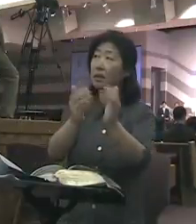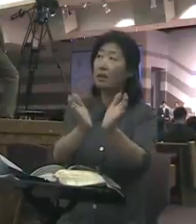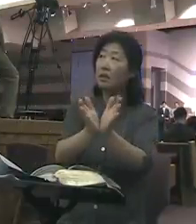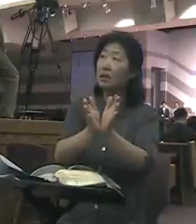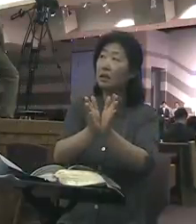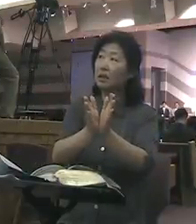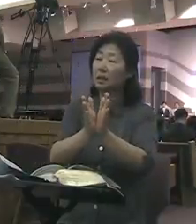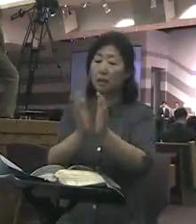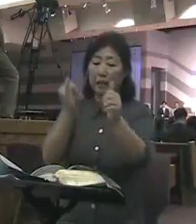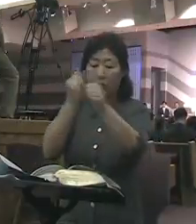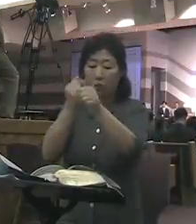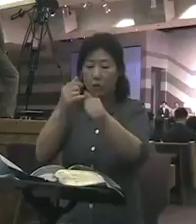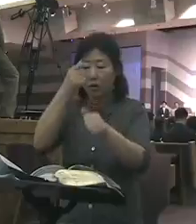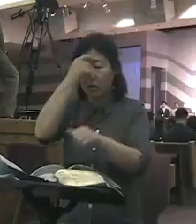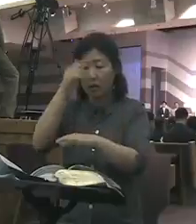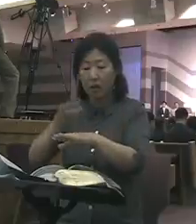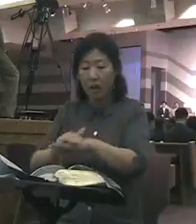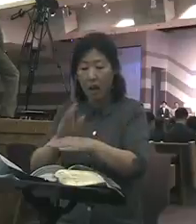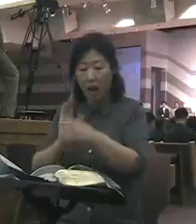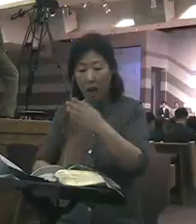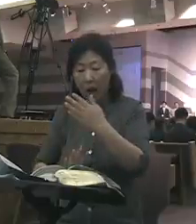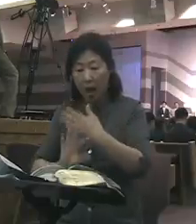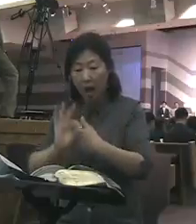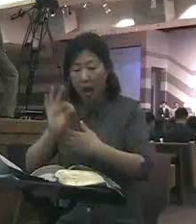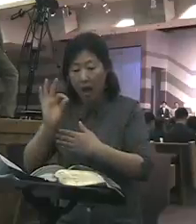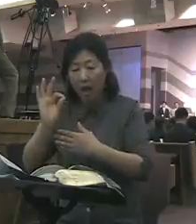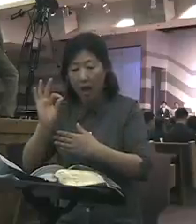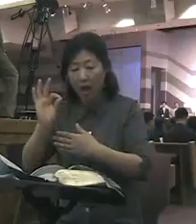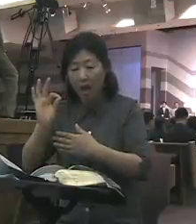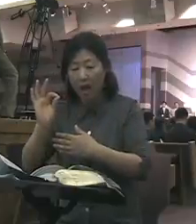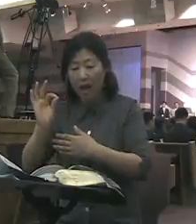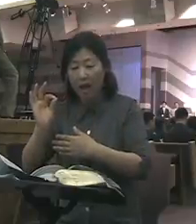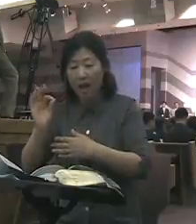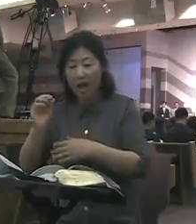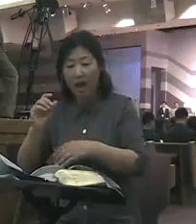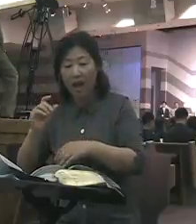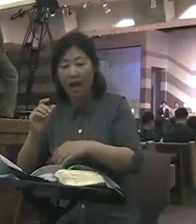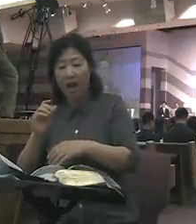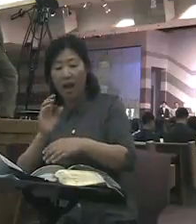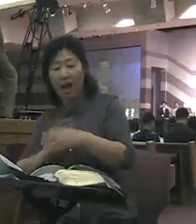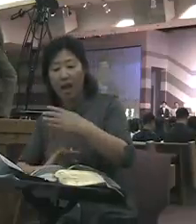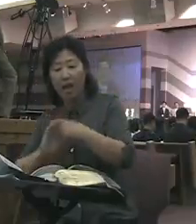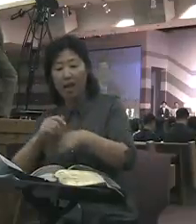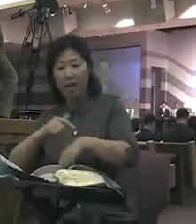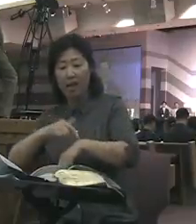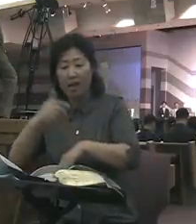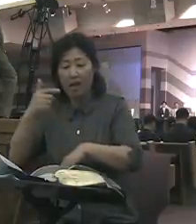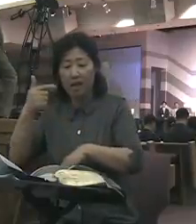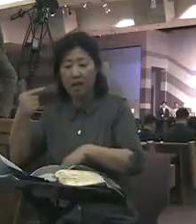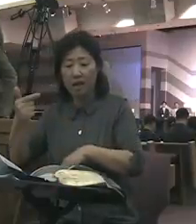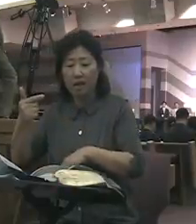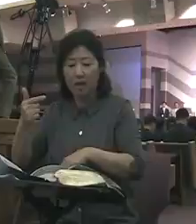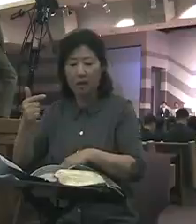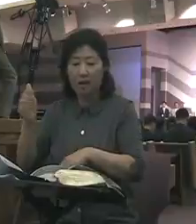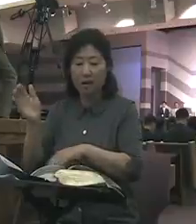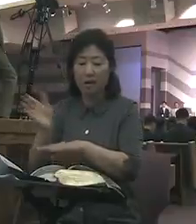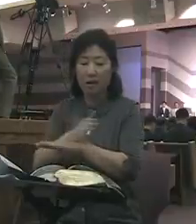됩니다. 아침 10시부터 오후 4시 반까지 시간대별로 각각의 장소에서 있는데요. 우리 그